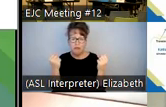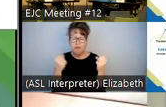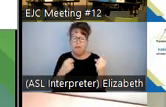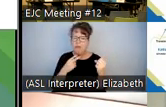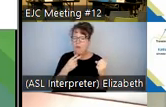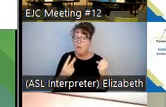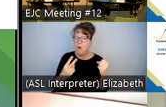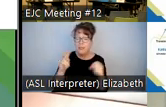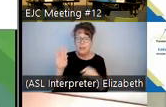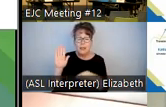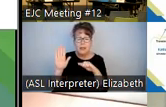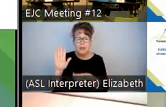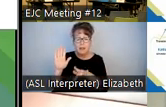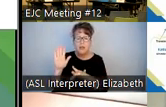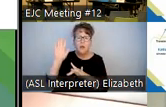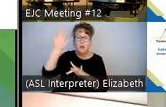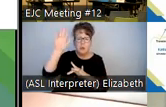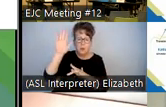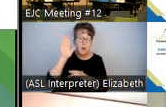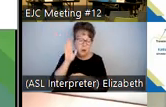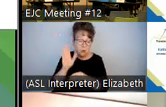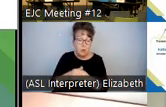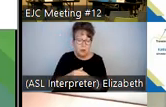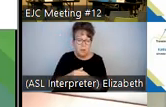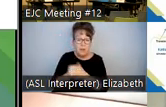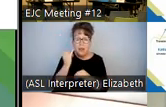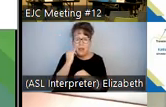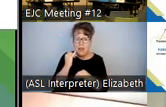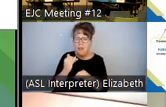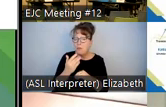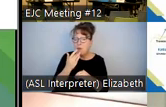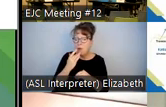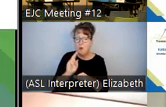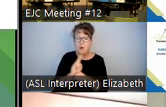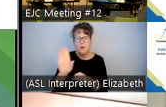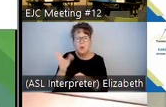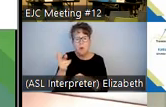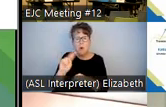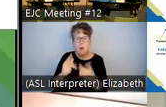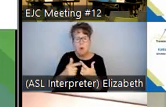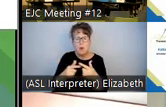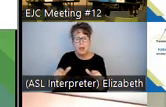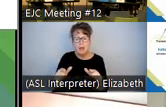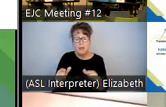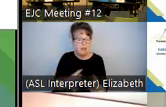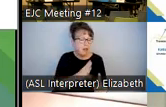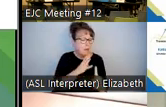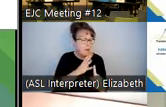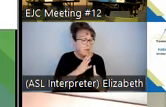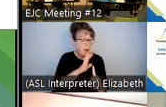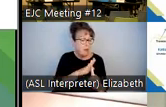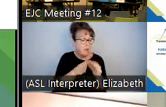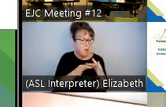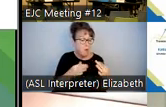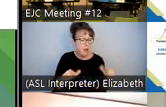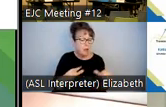a las preguntas y respuestas y se van a escuchar al final si van estar comentando en otro idioma por favor